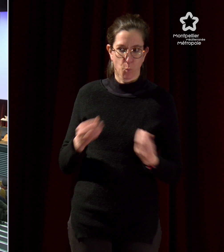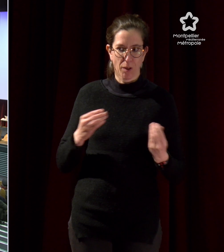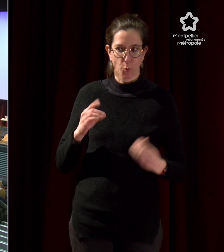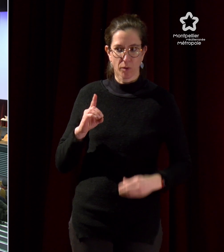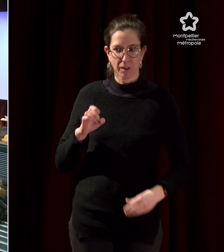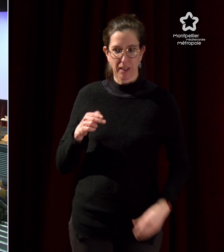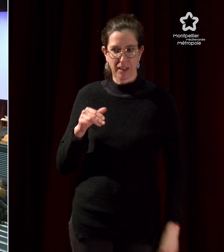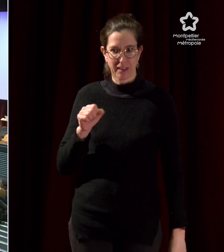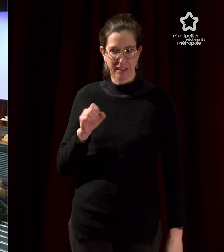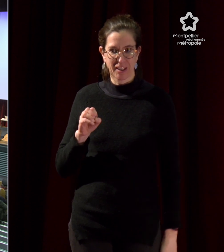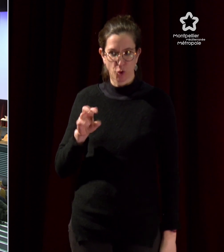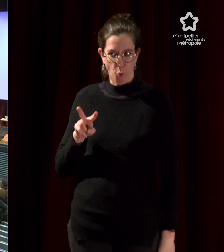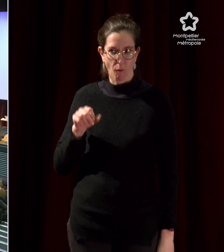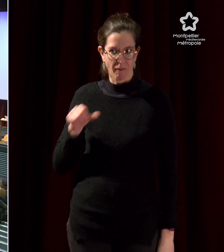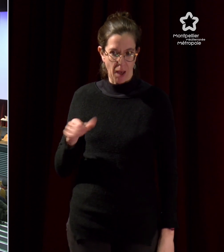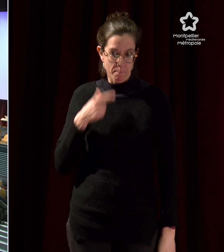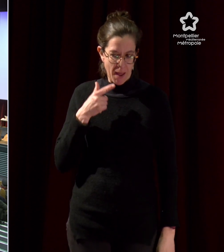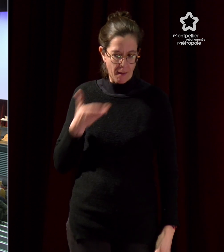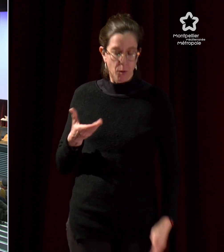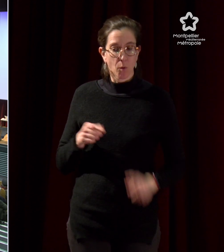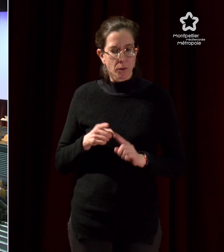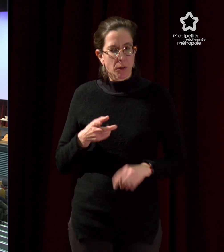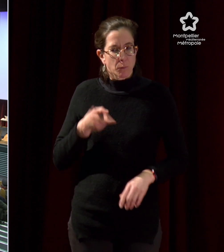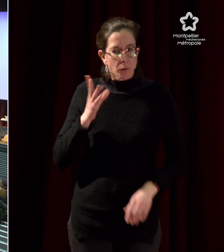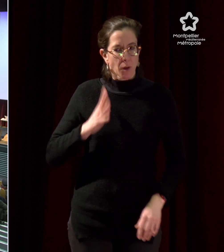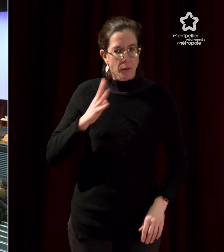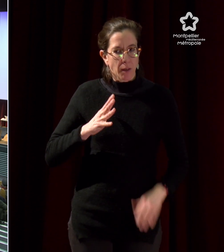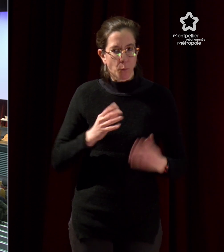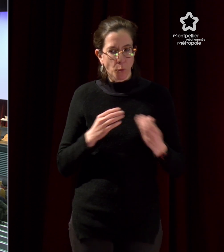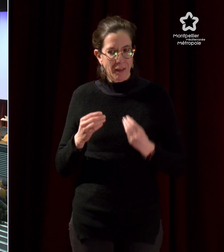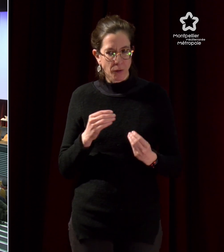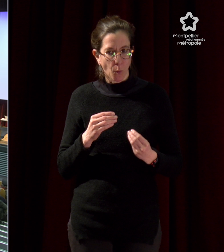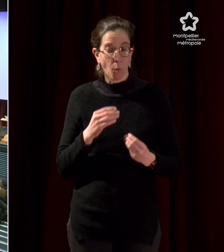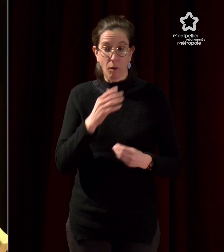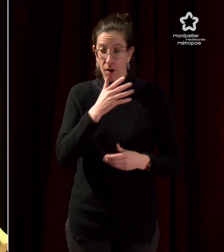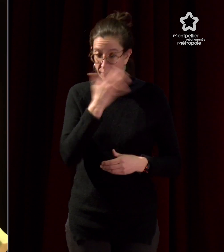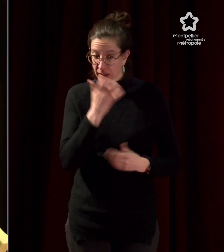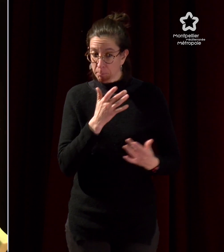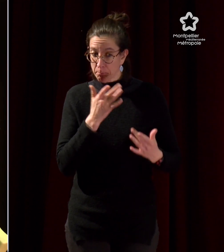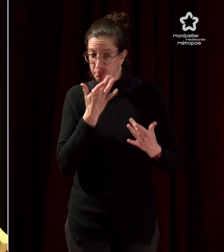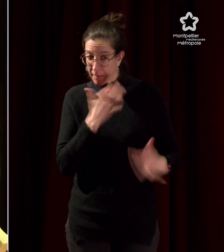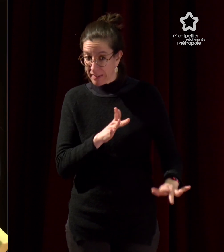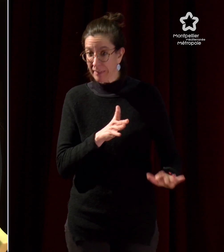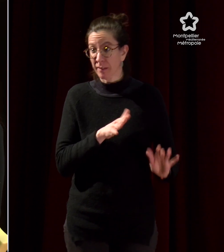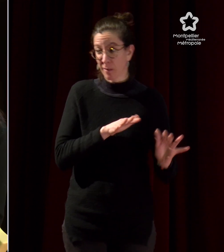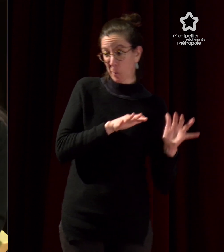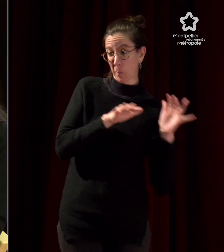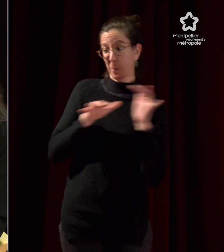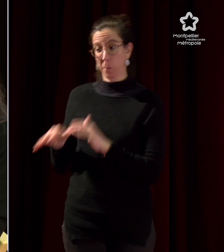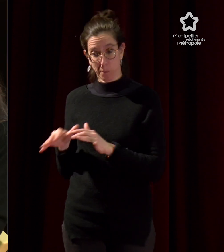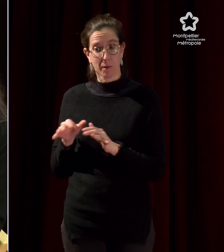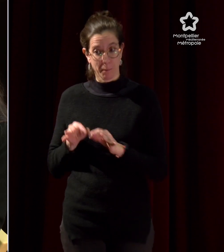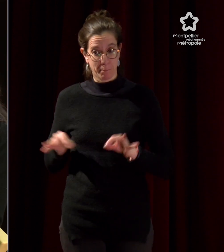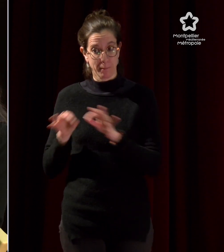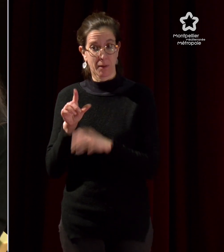bien plus ancienne d'Afrique vers le Laos. Je voulais avoir quelques explications. Tout à fait.